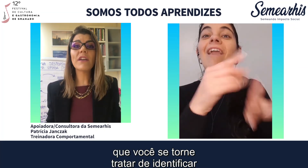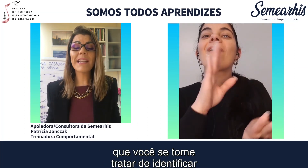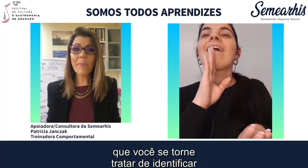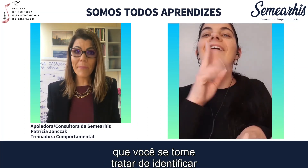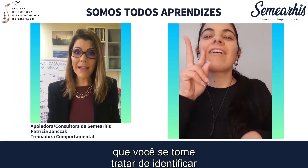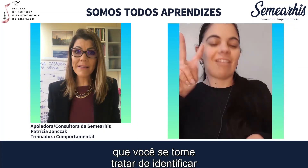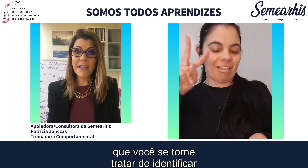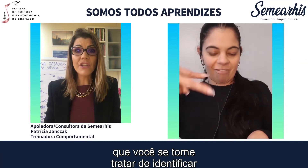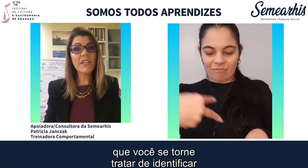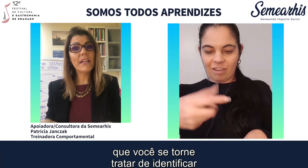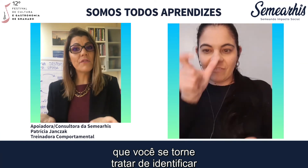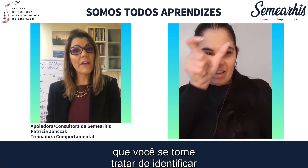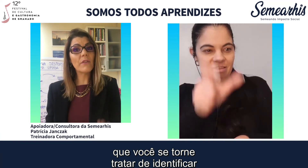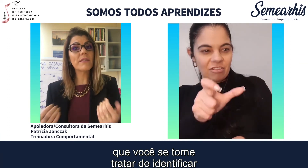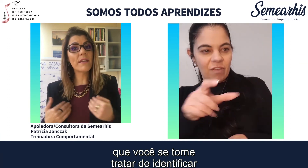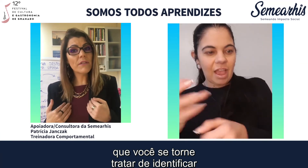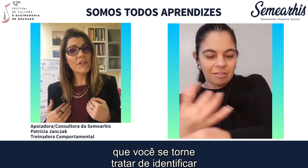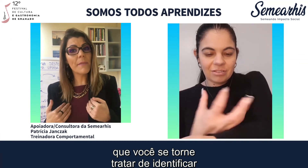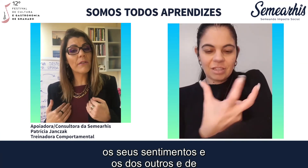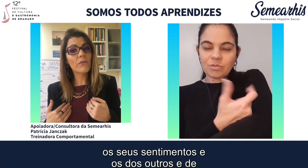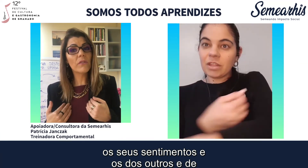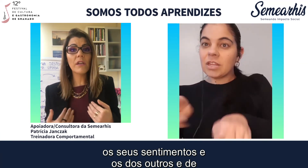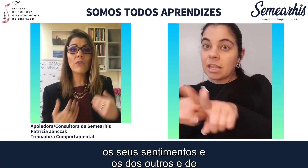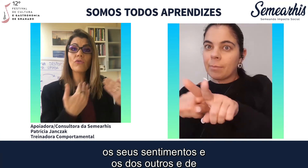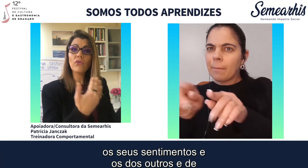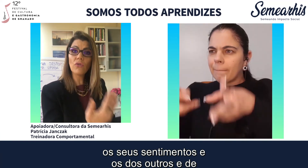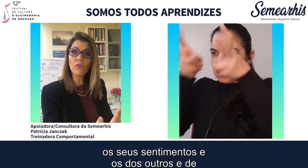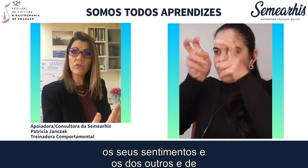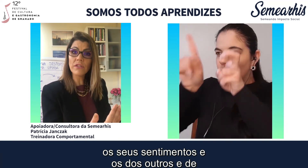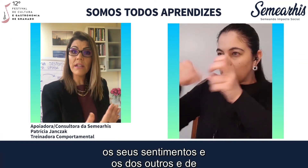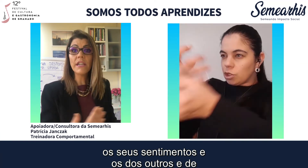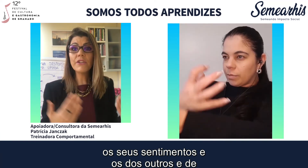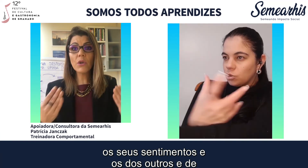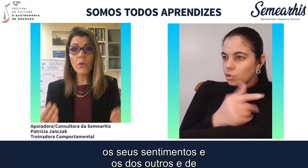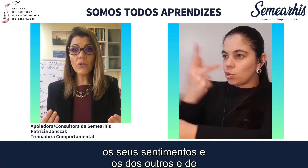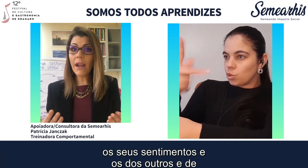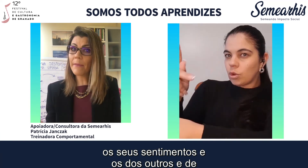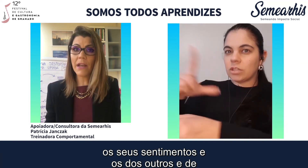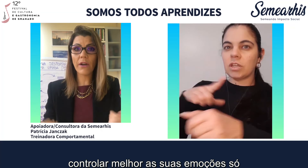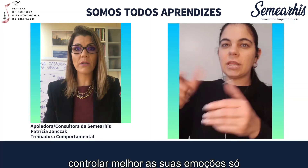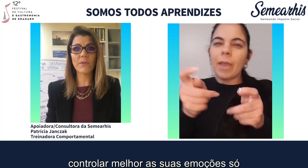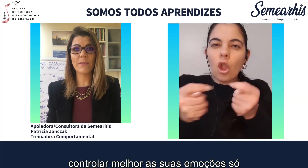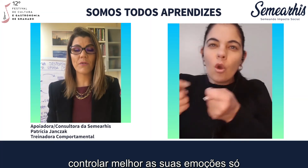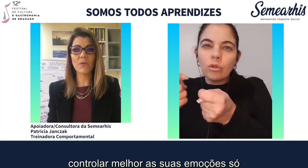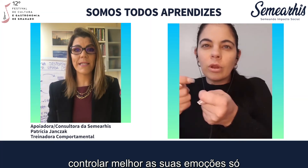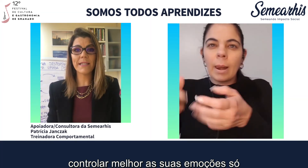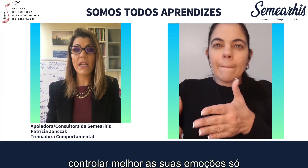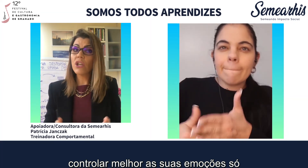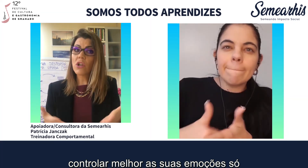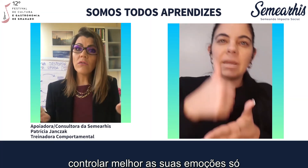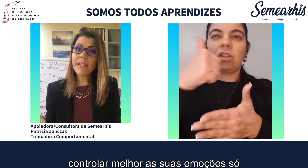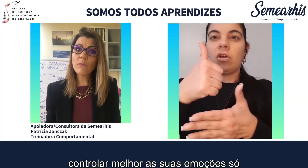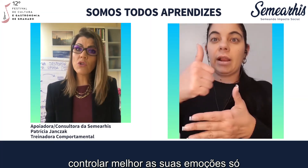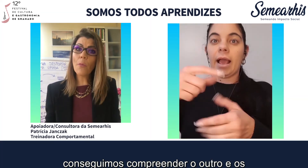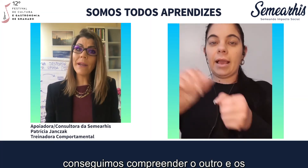se torne capaz de identificar os seus sentimentos e os dos outros e de controlar melhor as suas emoções.